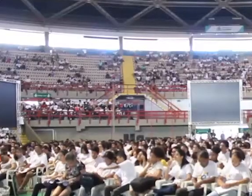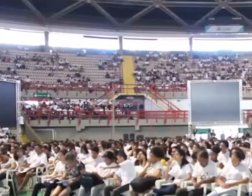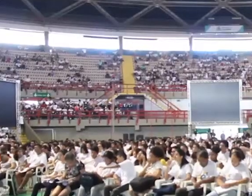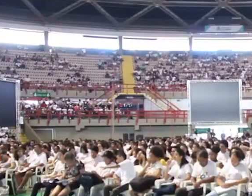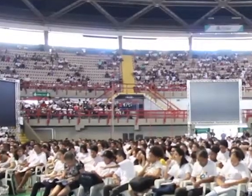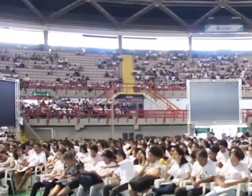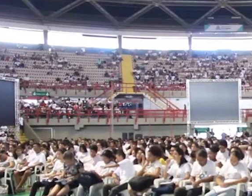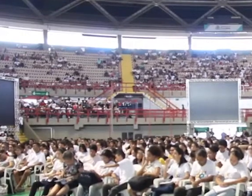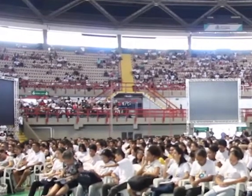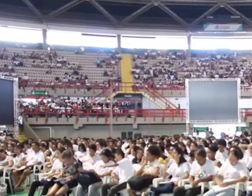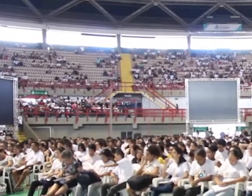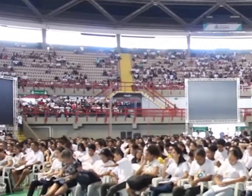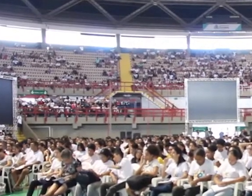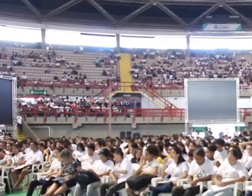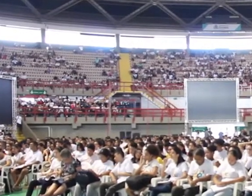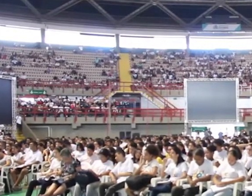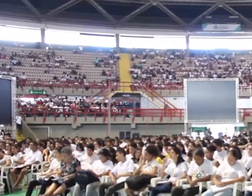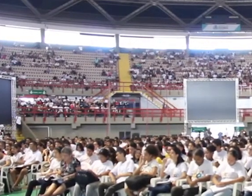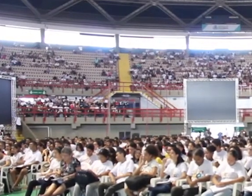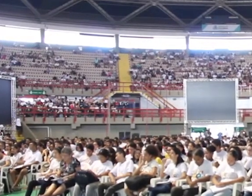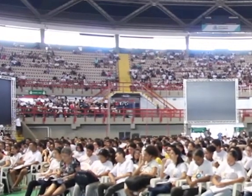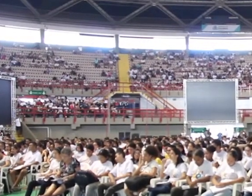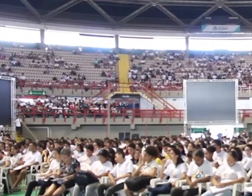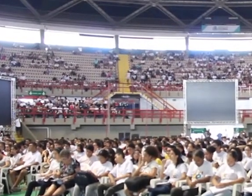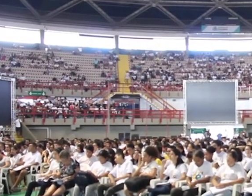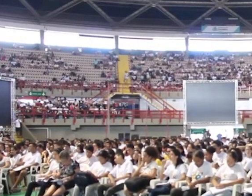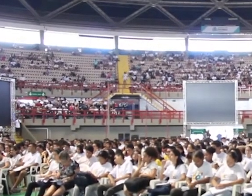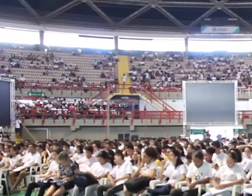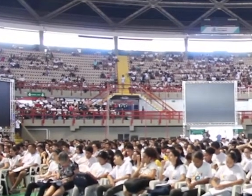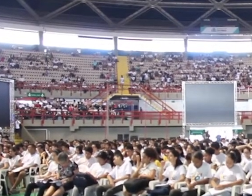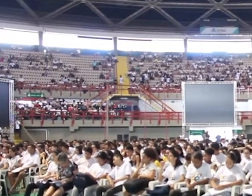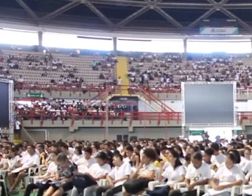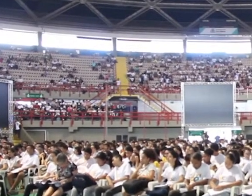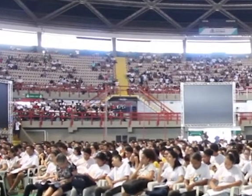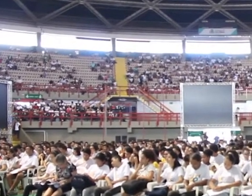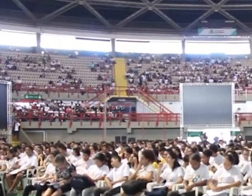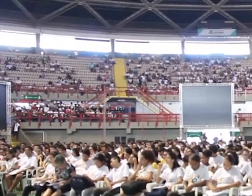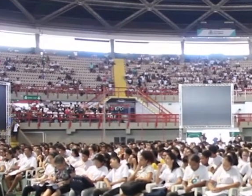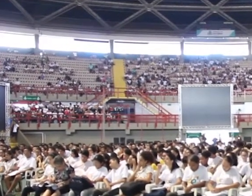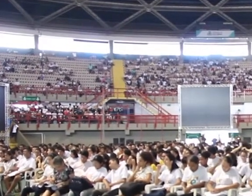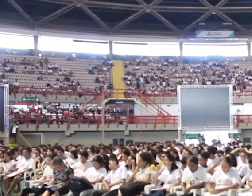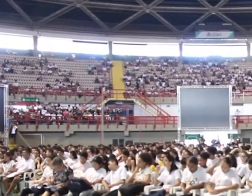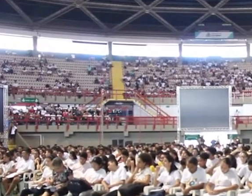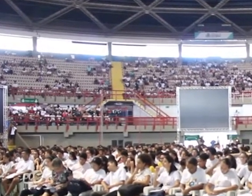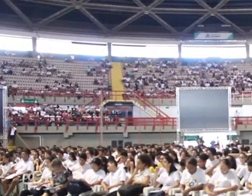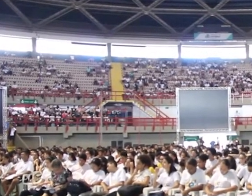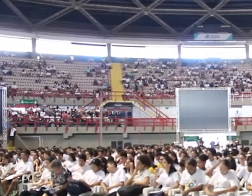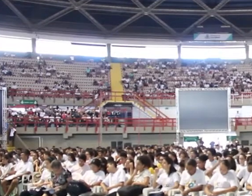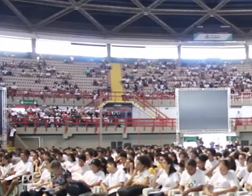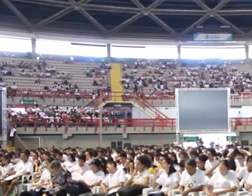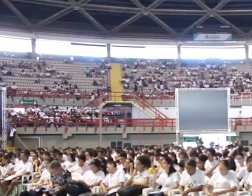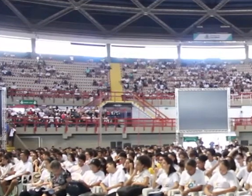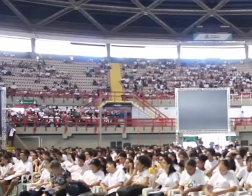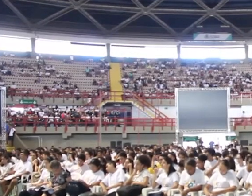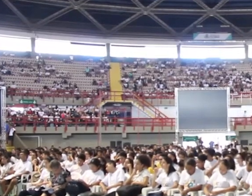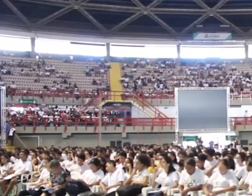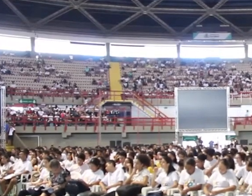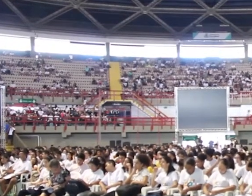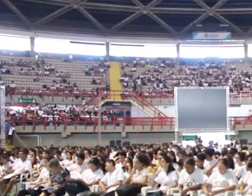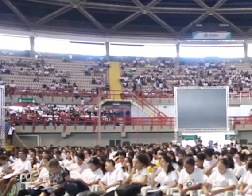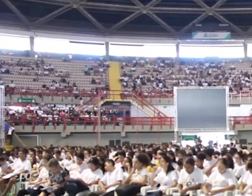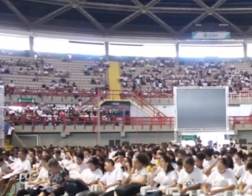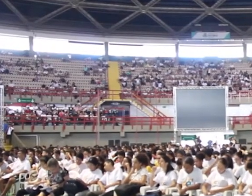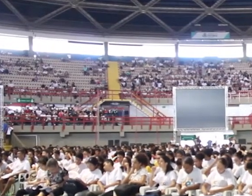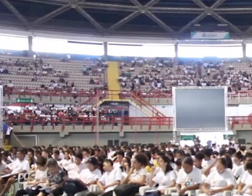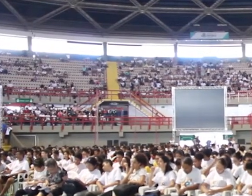senhores feudais. Só tem um detalhe. Na época do feudalismo, o servo já era subordinado? Já. Ele está dizendo no